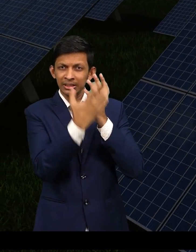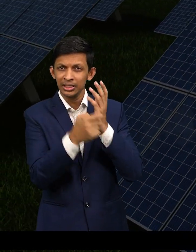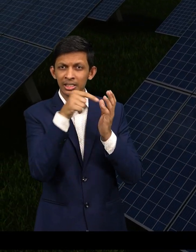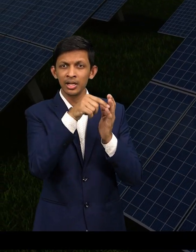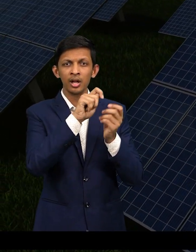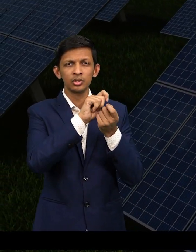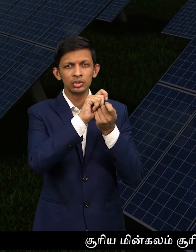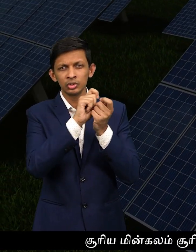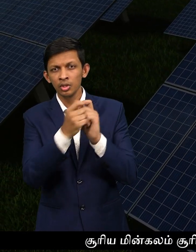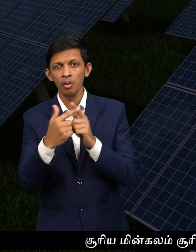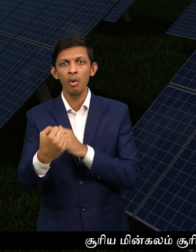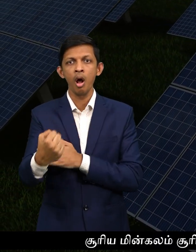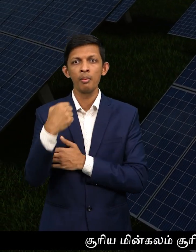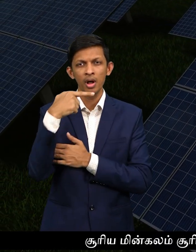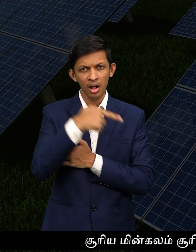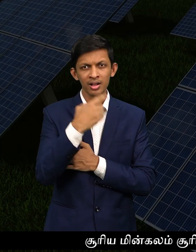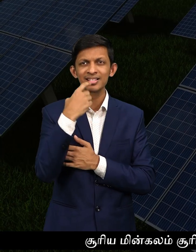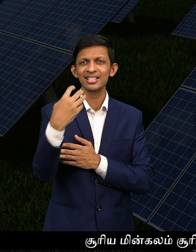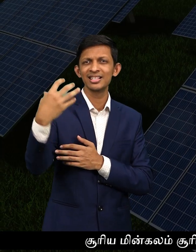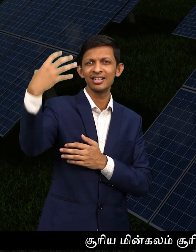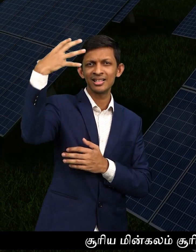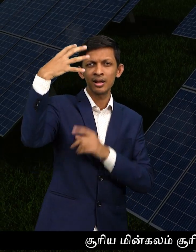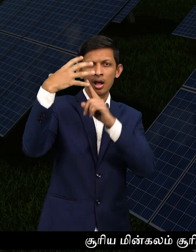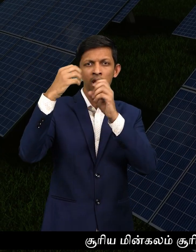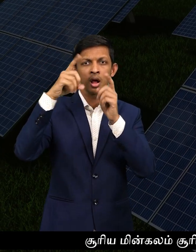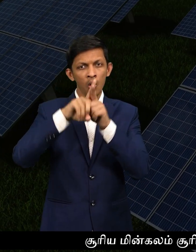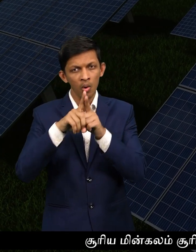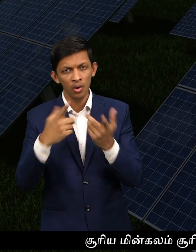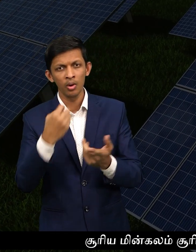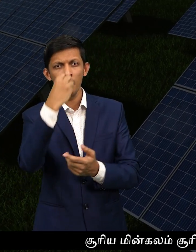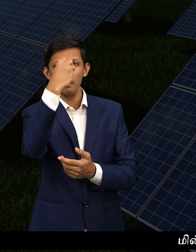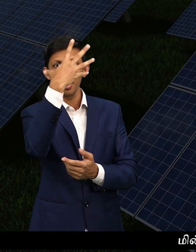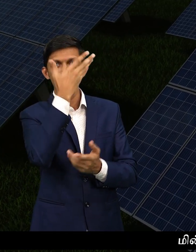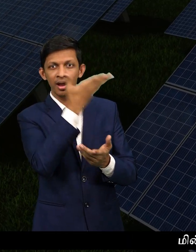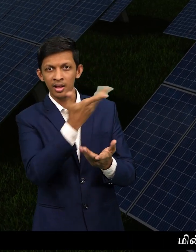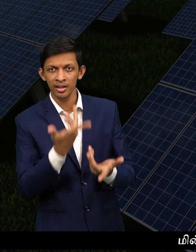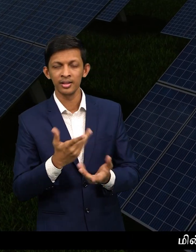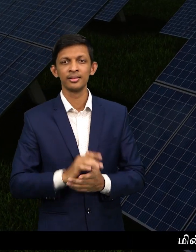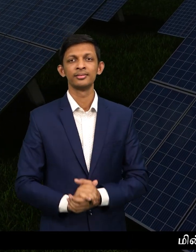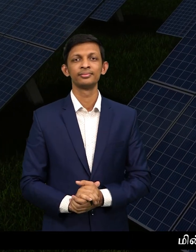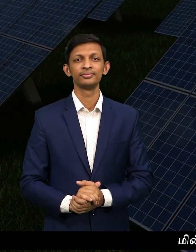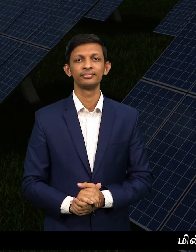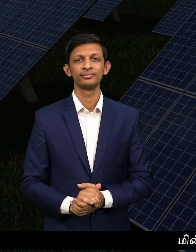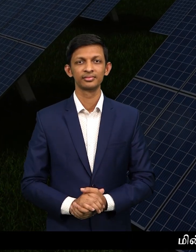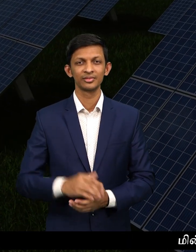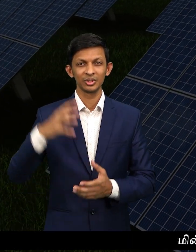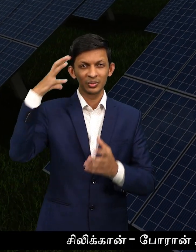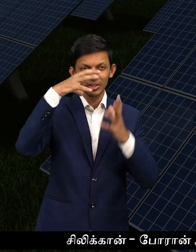சூரிய மின்கலன்கள் சூரிய மின்கலம் சூரிய ஒளியில் இருந்து பெறப்படும் ஆற்றலை மின் ஆற்றலாக